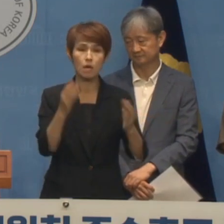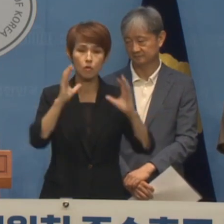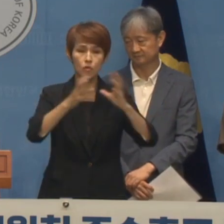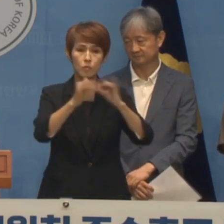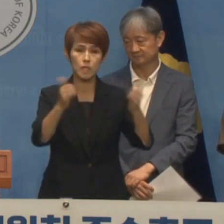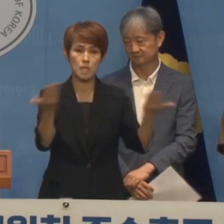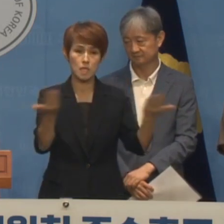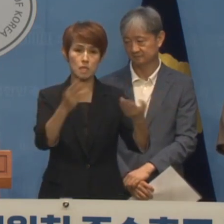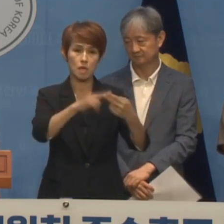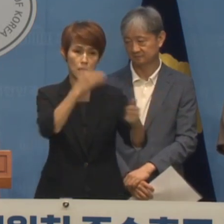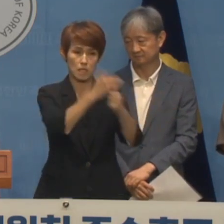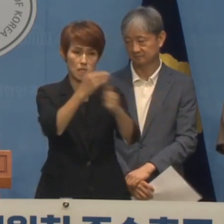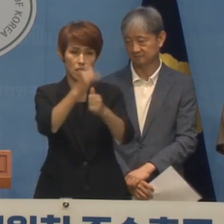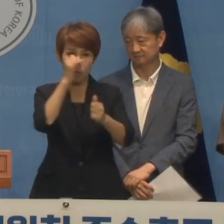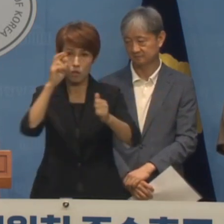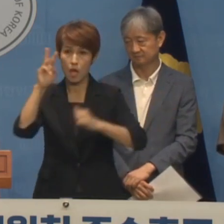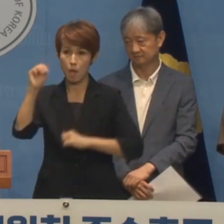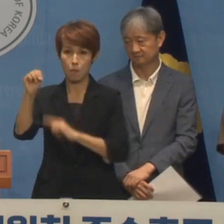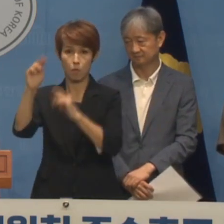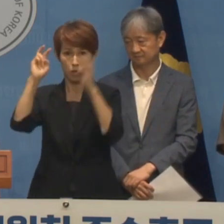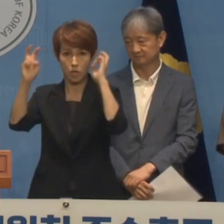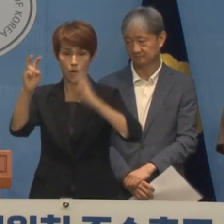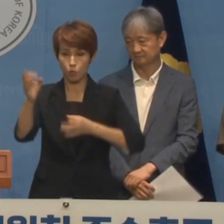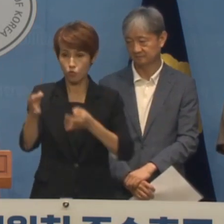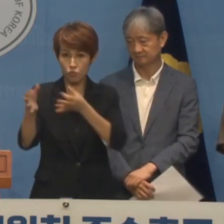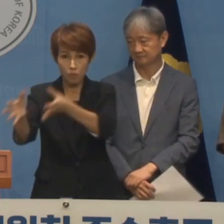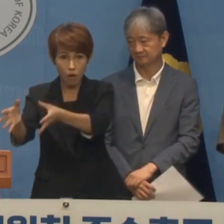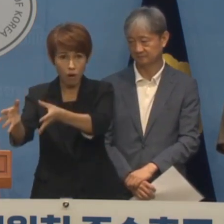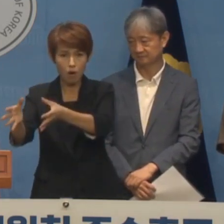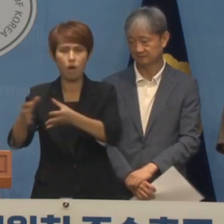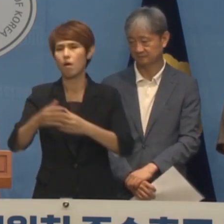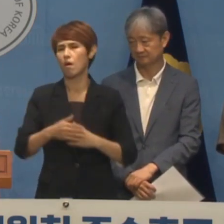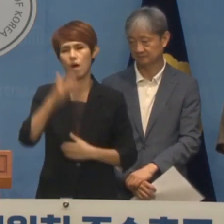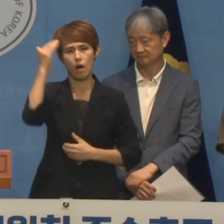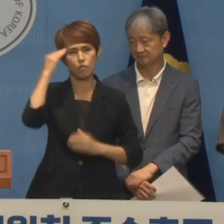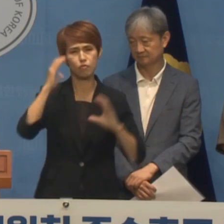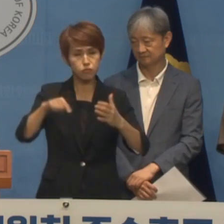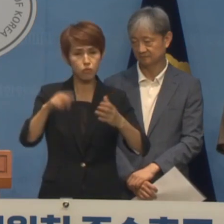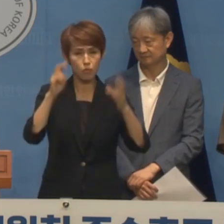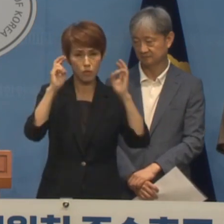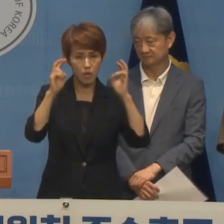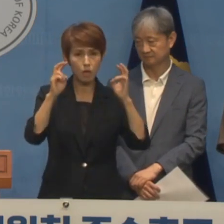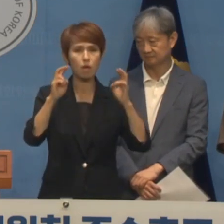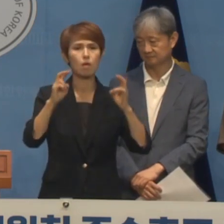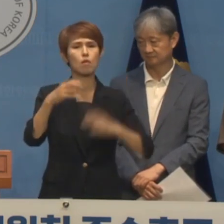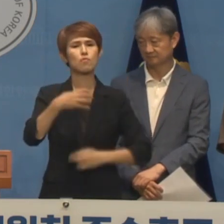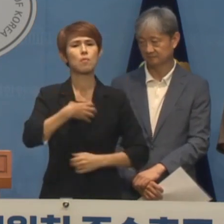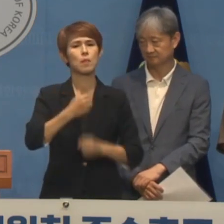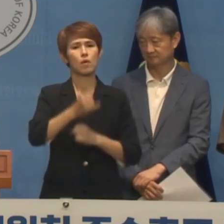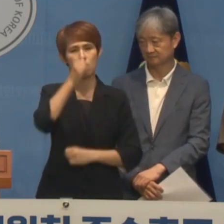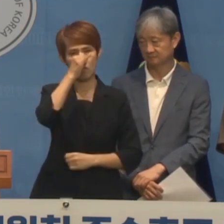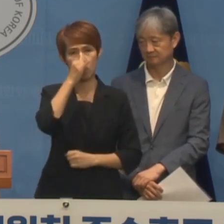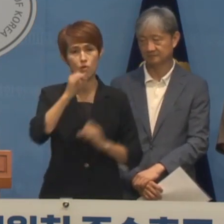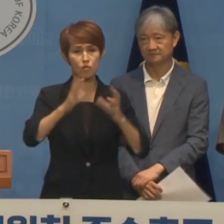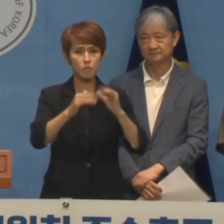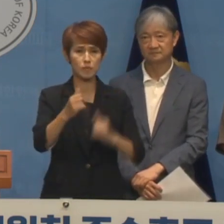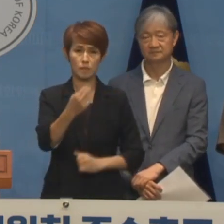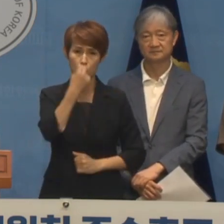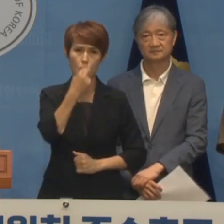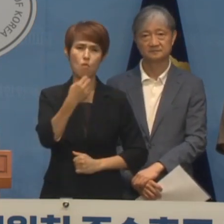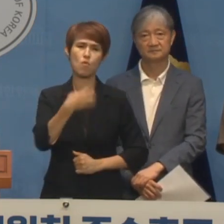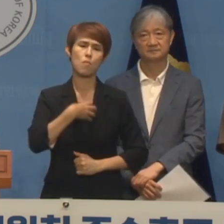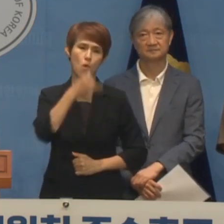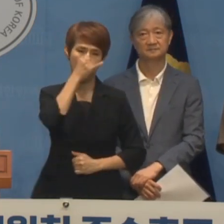투자하는 것은 국내 기업을 위기로 몰아넣는 것이며 결국 국민의 일자리와 을 위협하는 행위입니다.